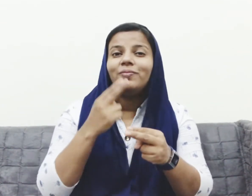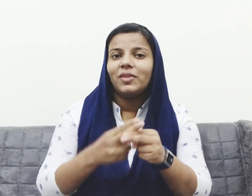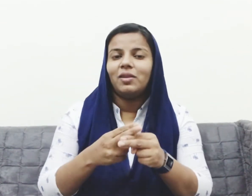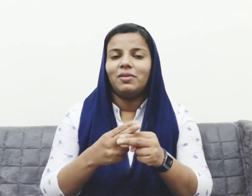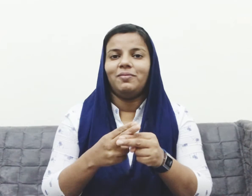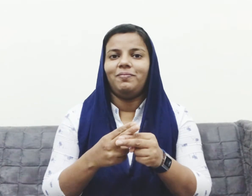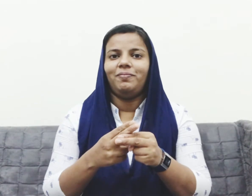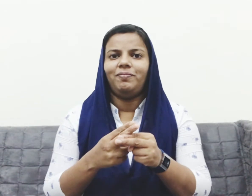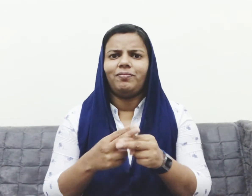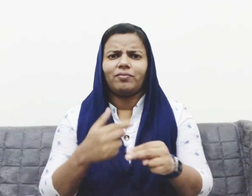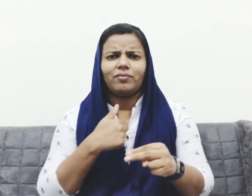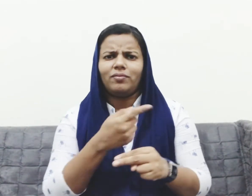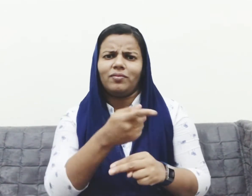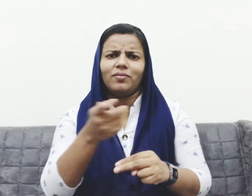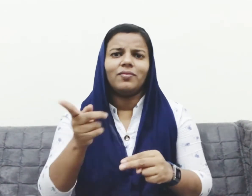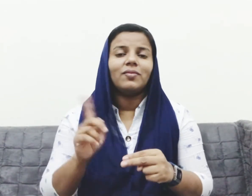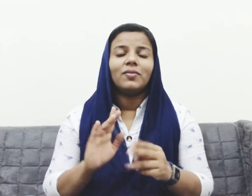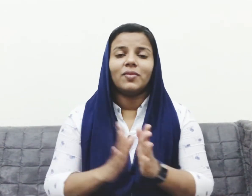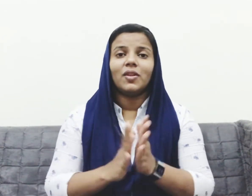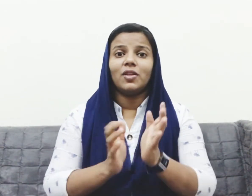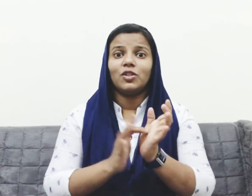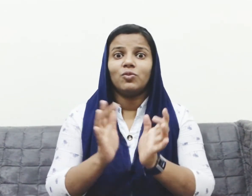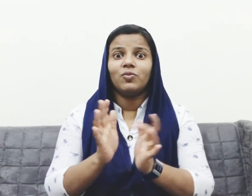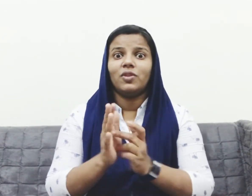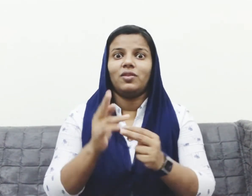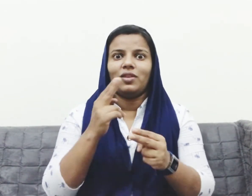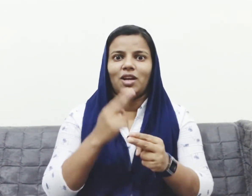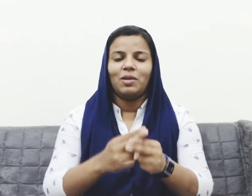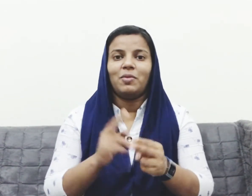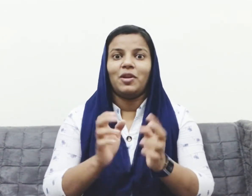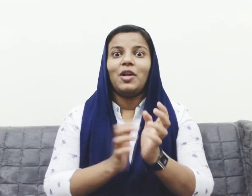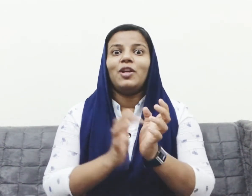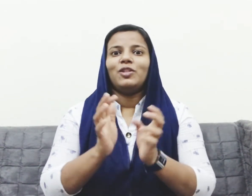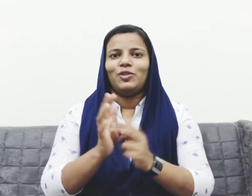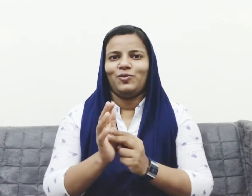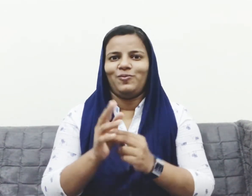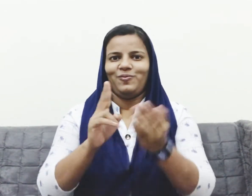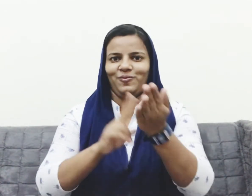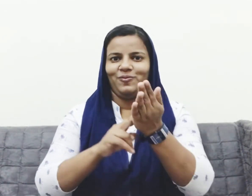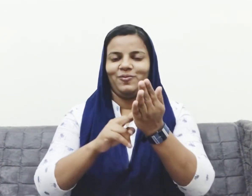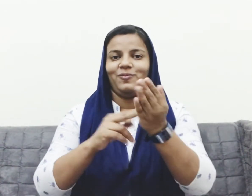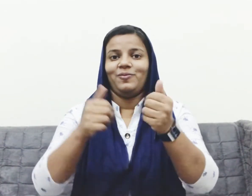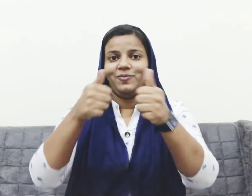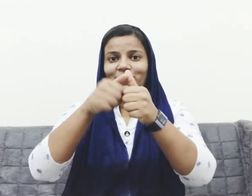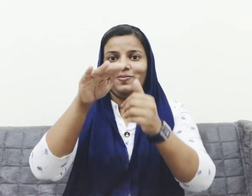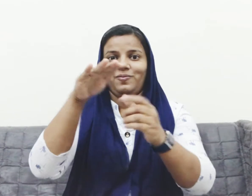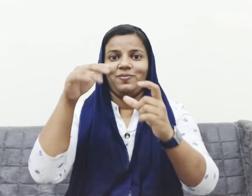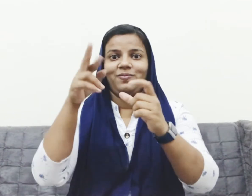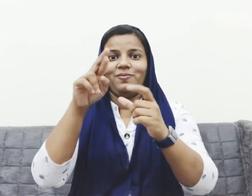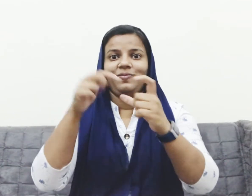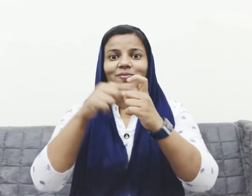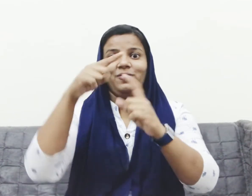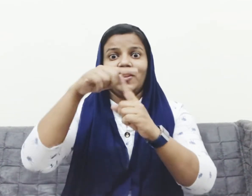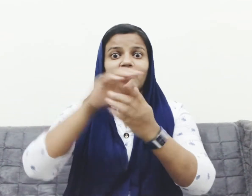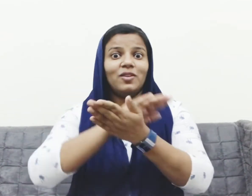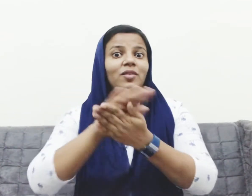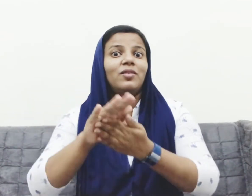നാമം. ഇന്ന് പ്രഭാതി നമ്മളെ സംബന്ധിച്ച് നമ്മുടെ കർത്താവിൻ്റെ നാമം അദ്വാ നസറേനായ യേശു ക്രിസ്തു. ആമേൻ. ബലമുള്ള ഗോപുരം, അത്